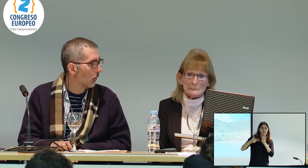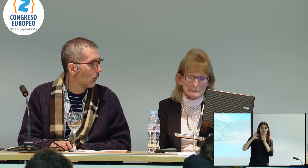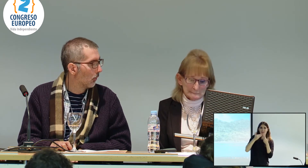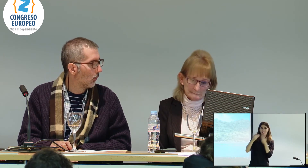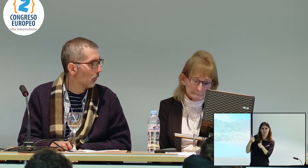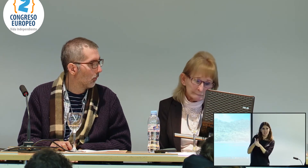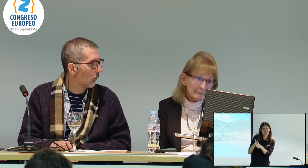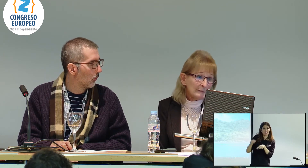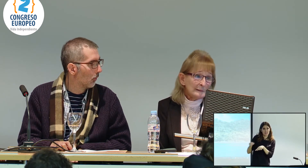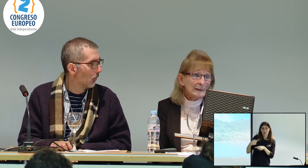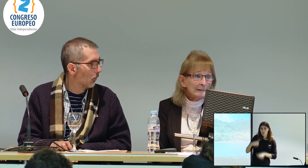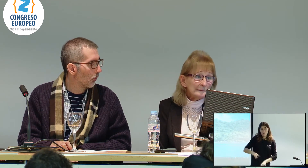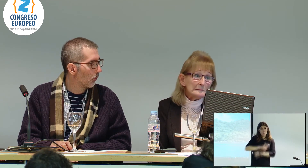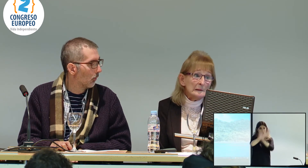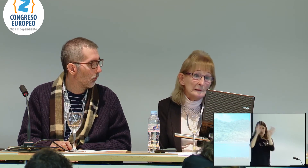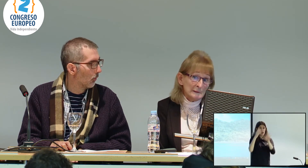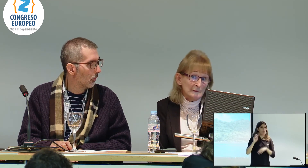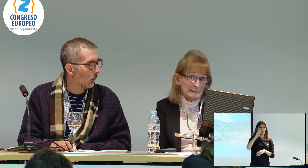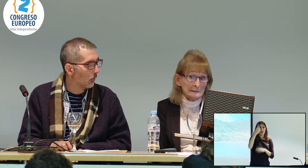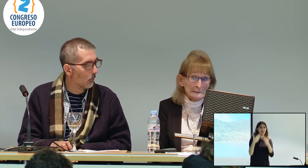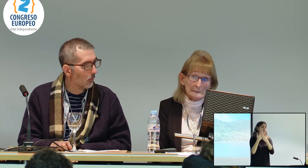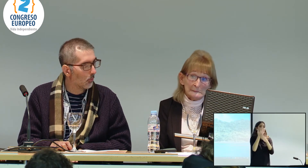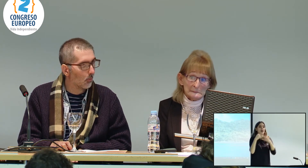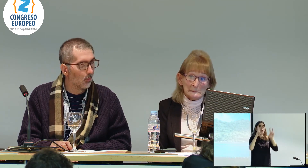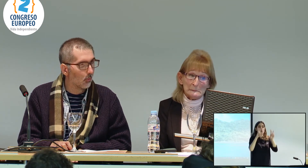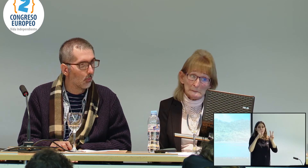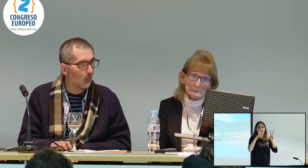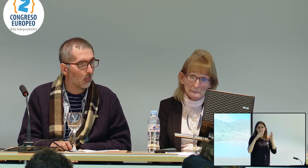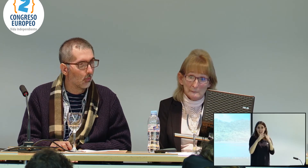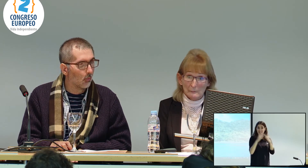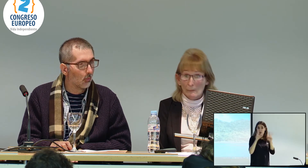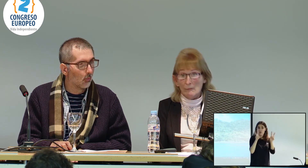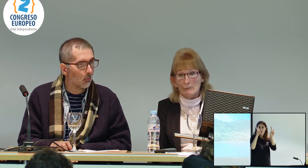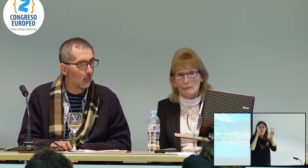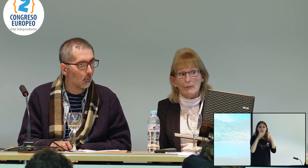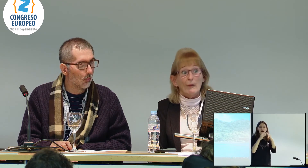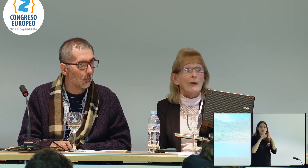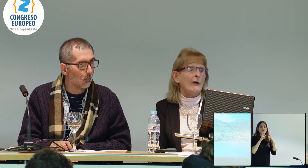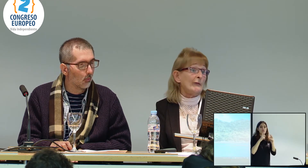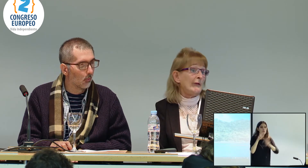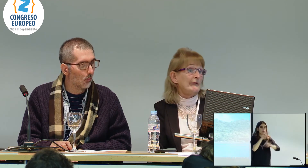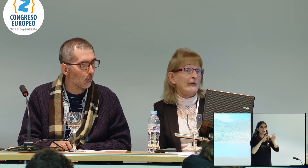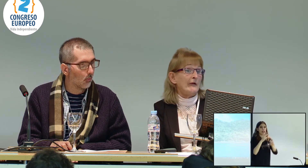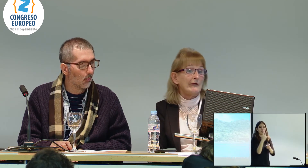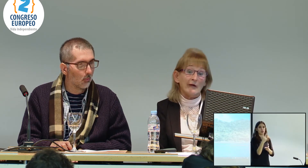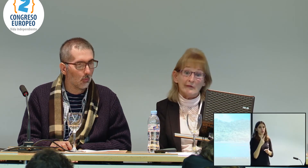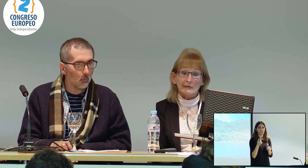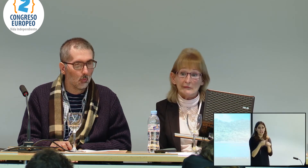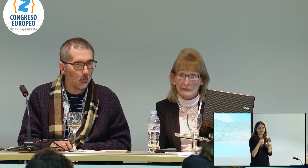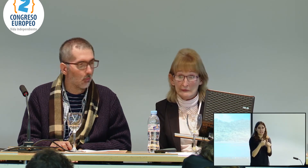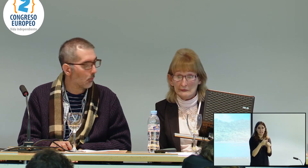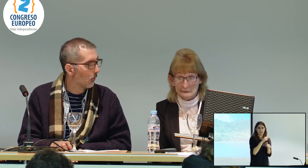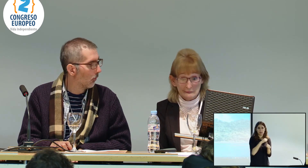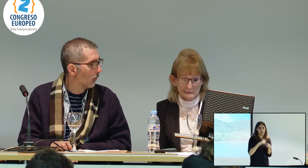Lo tenía tan claro que desde el primer día en mi nuevo destino, tuve que ponerme a buscar un par de asistentes